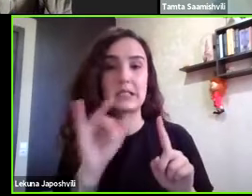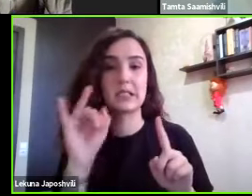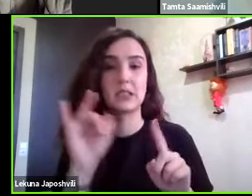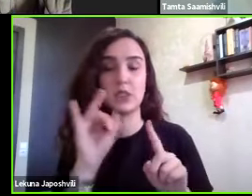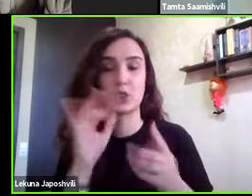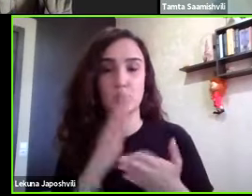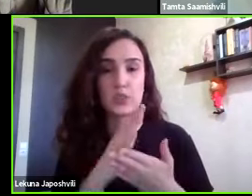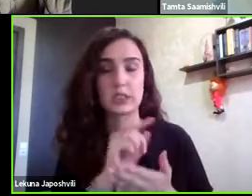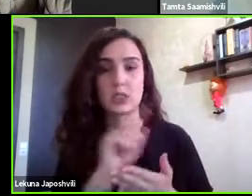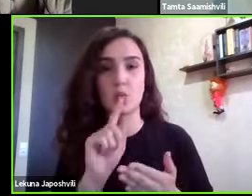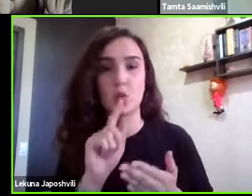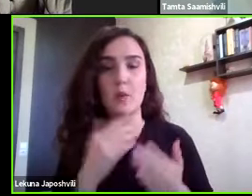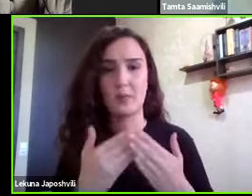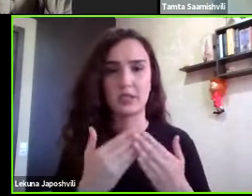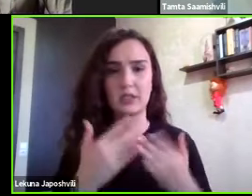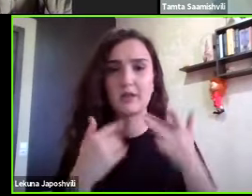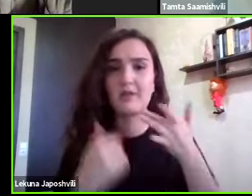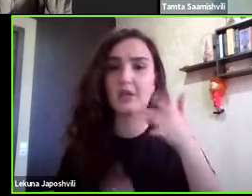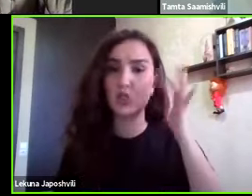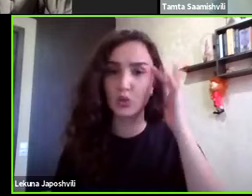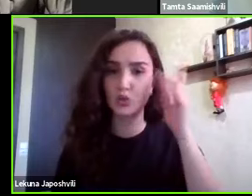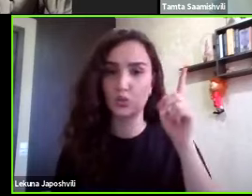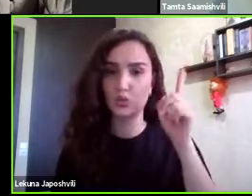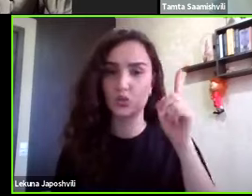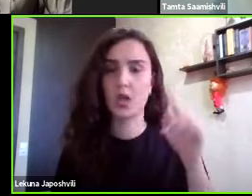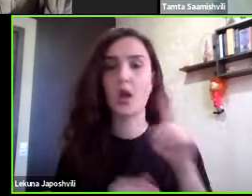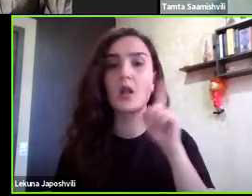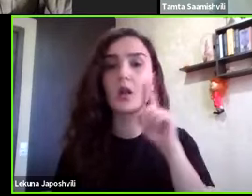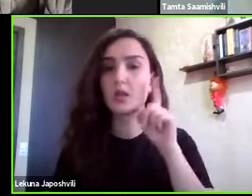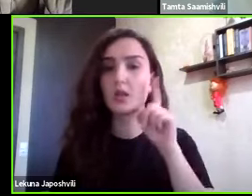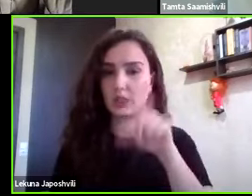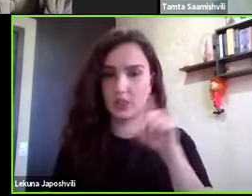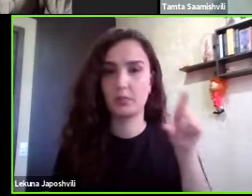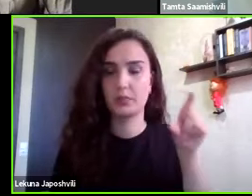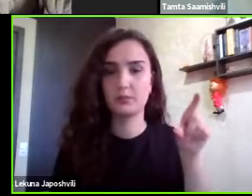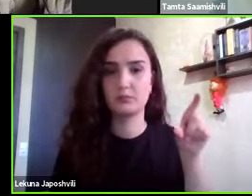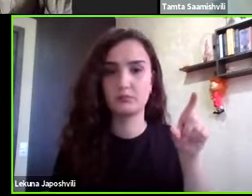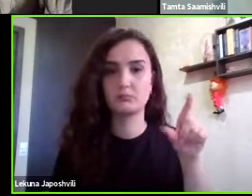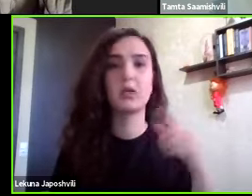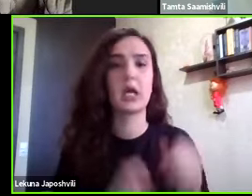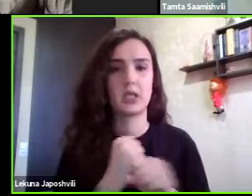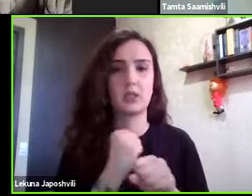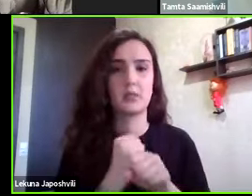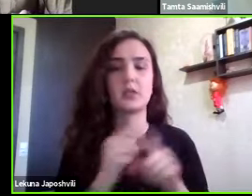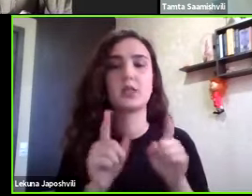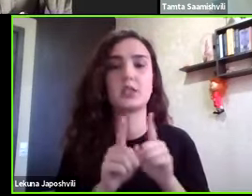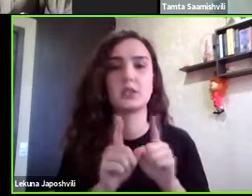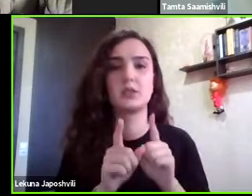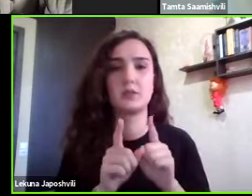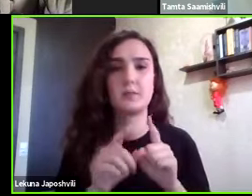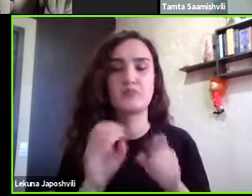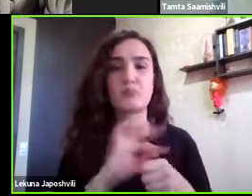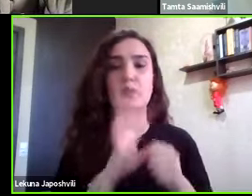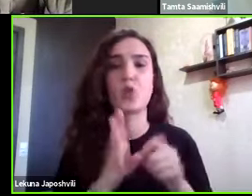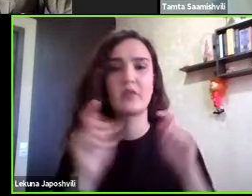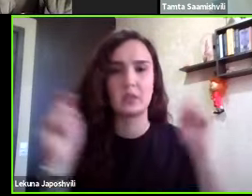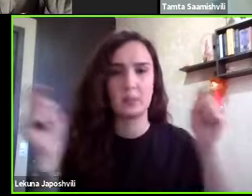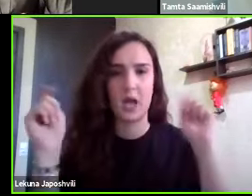და გეტყვით, რომ აი მაგალითად ვაშინგტონში ახალგაზრდები აწყობენ ასეთ ეგრეთ წოდებულ COVID